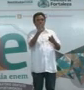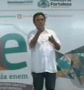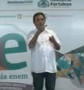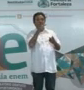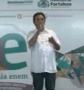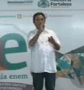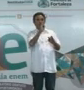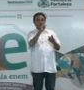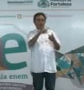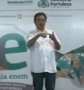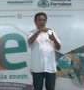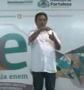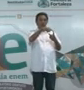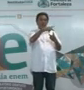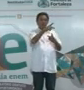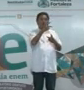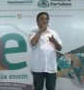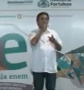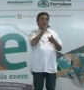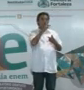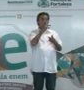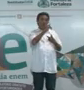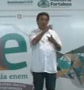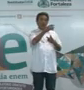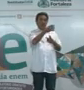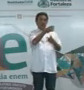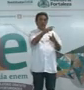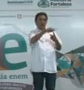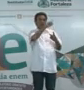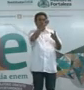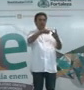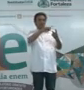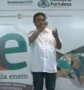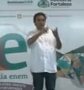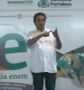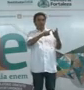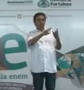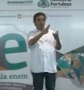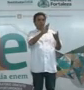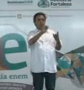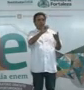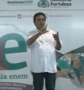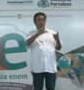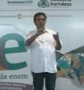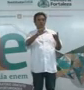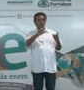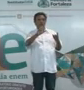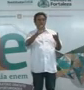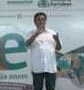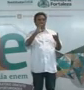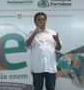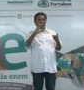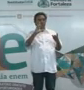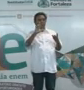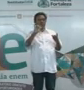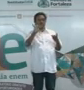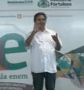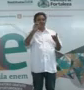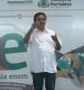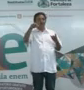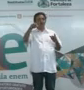só assume em 2001, sucedendo exatamente Bill Clinton, mais conhecido como El Tarador na Casa Branca,